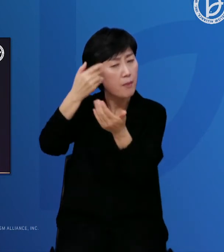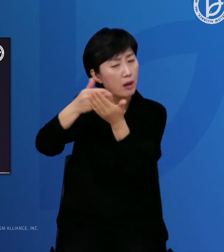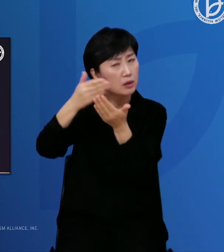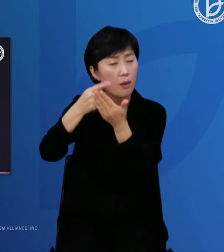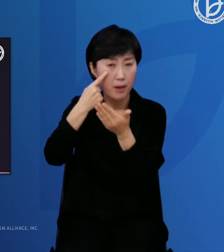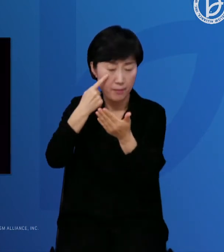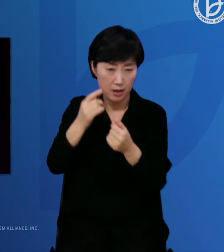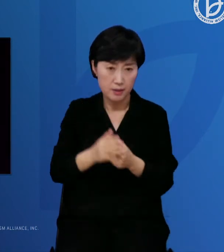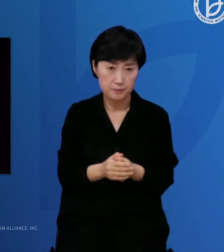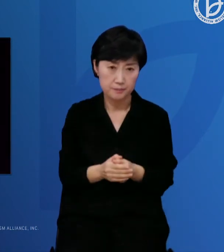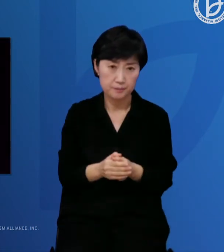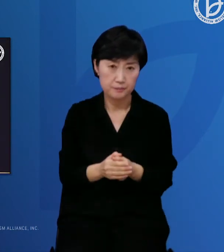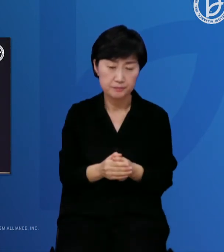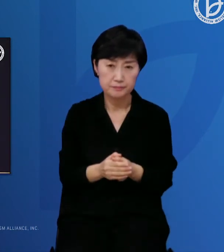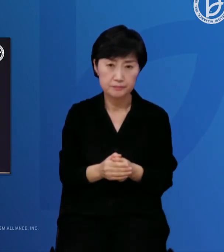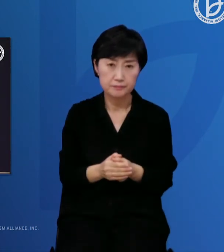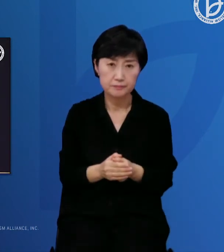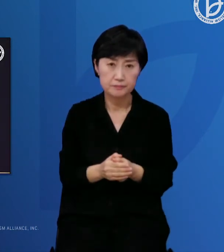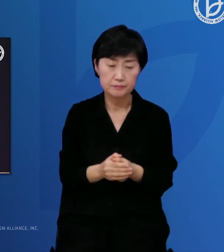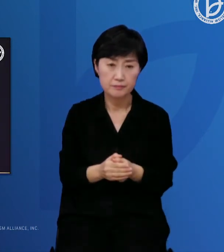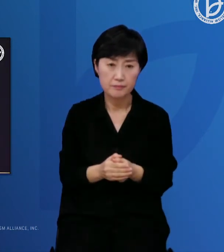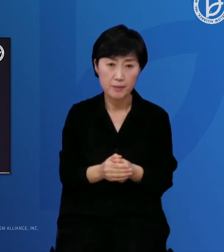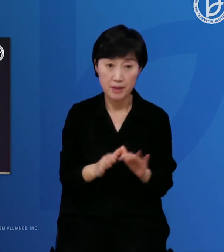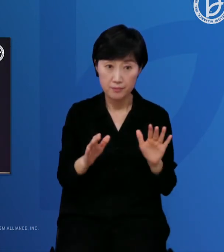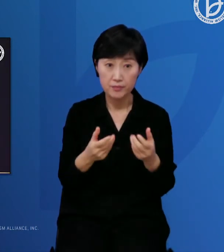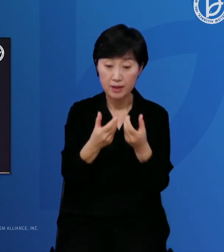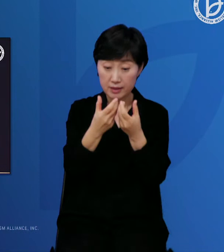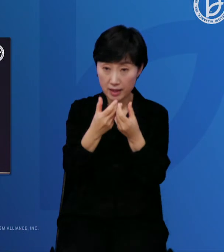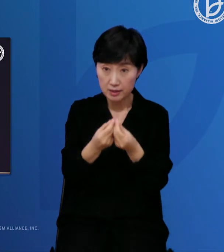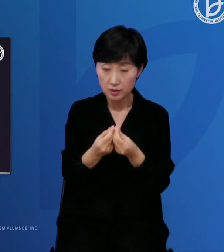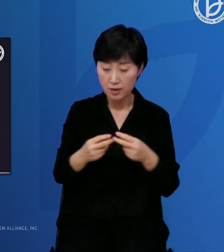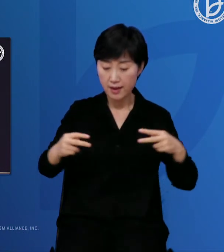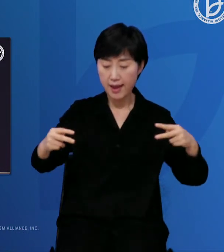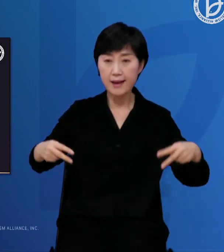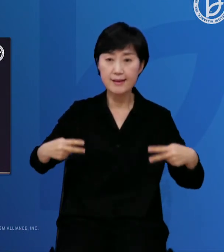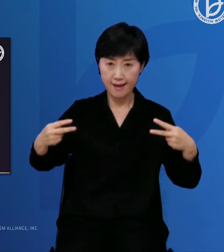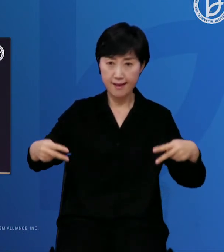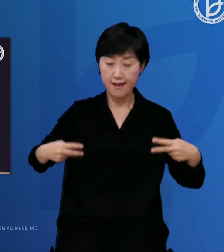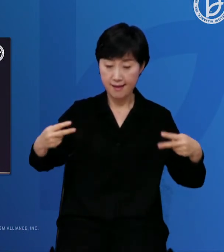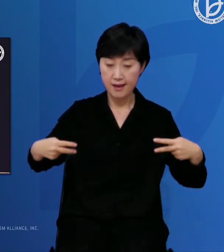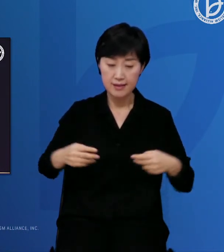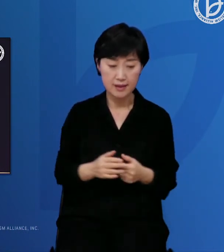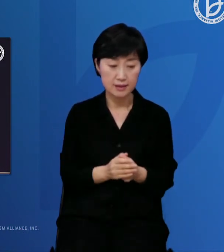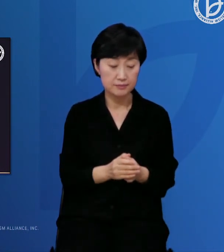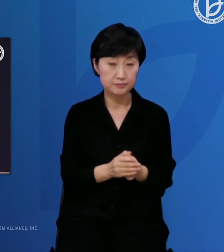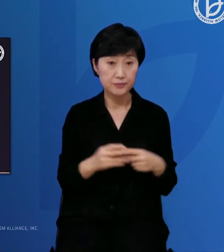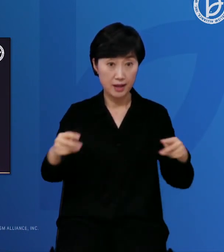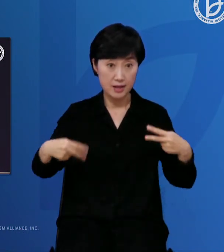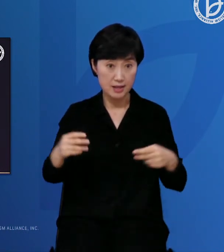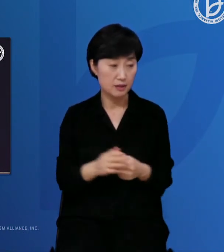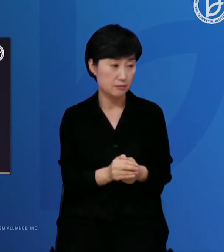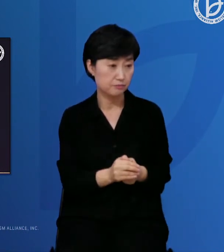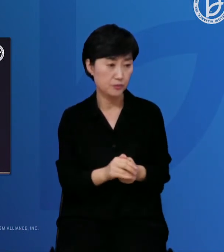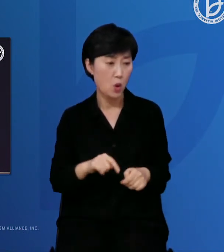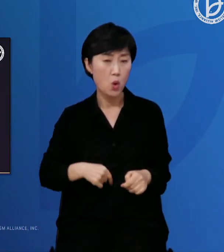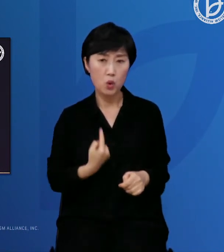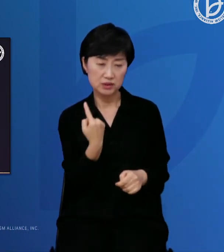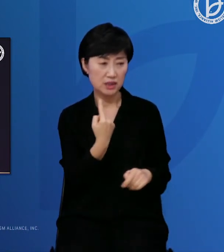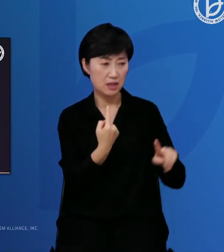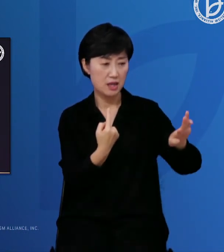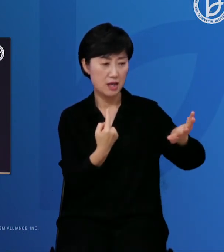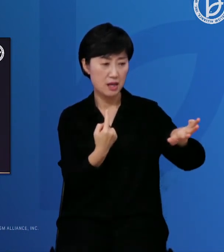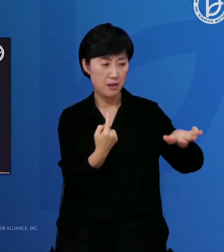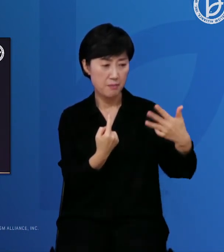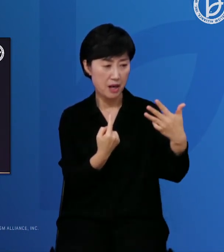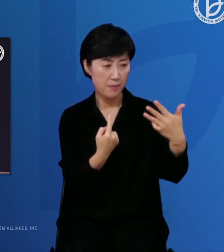마치 이 엘리야가 갈멜산에서 말이죠, 혼자서 이